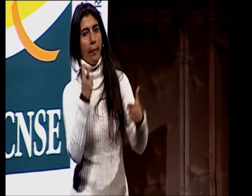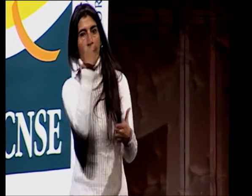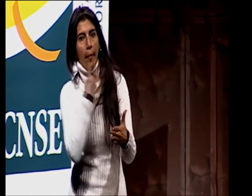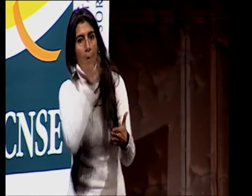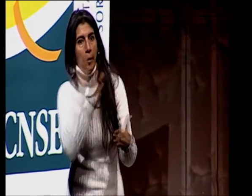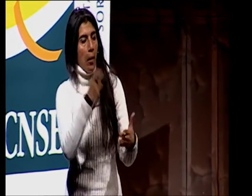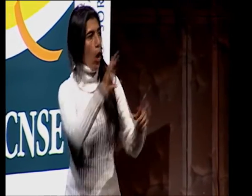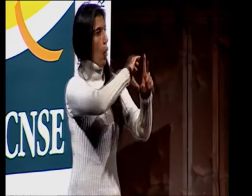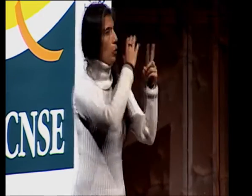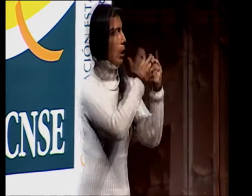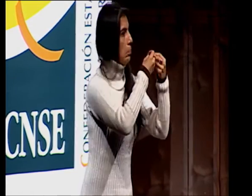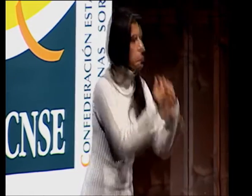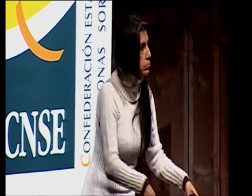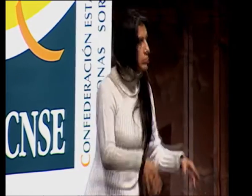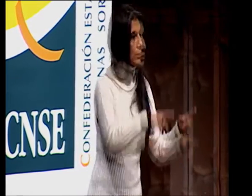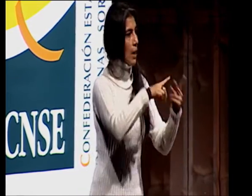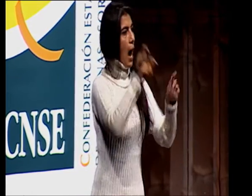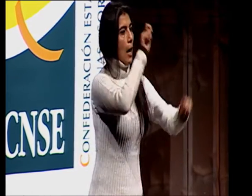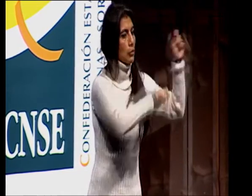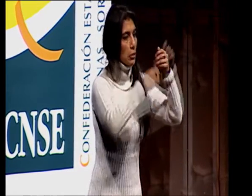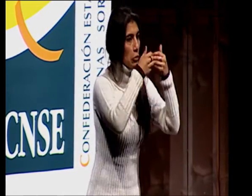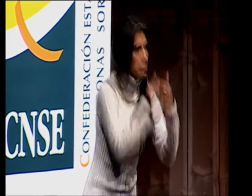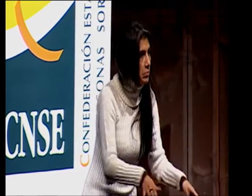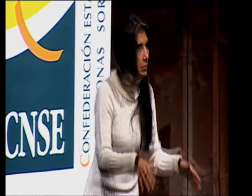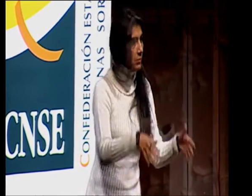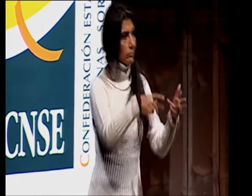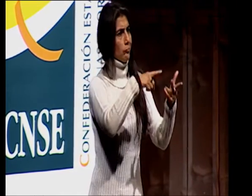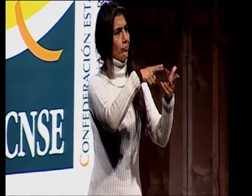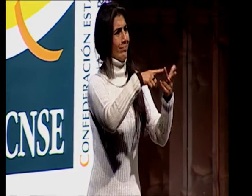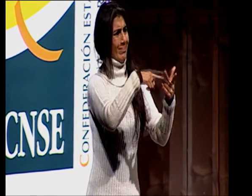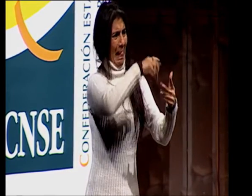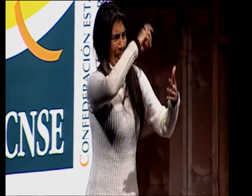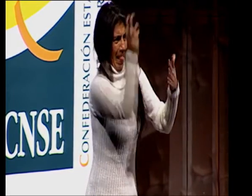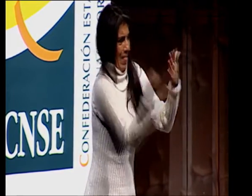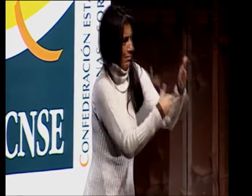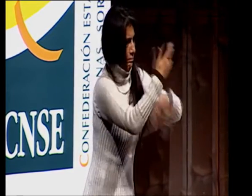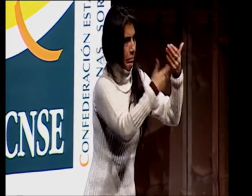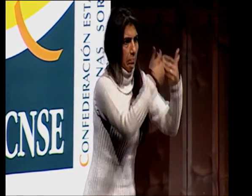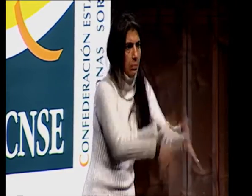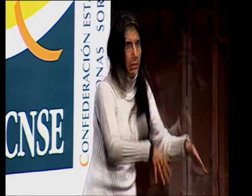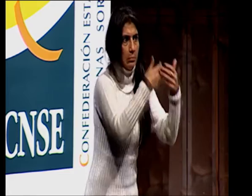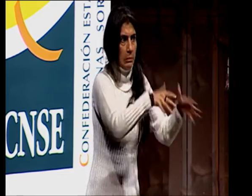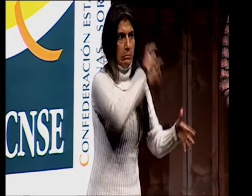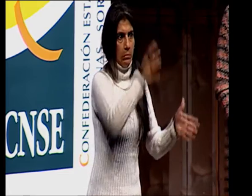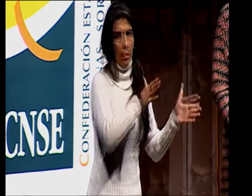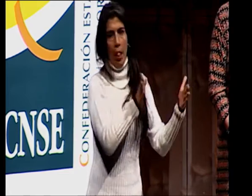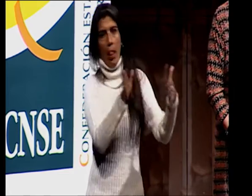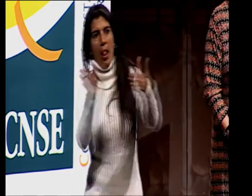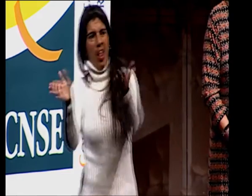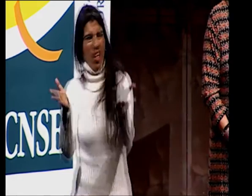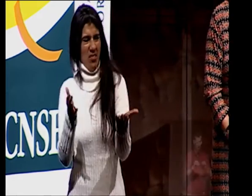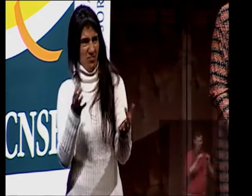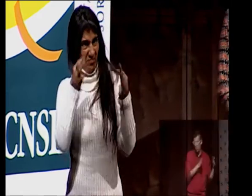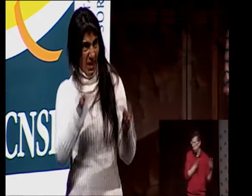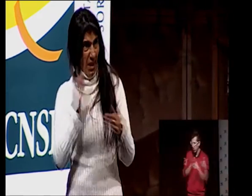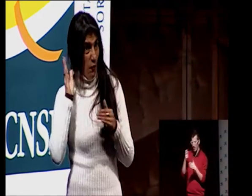sordas por tanto las personas sordas se desvían hacia el oralismo dejan de asistir a las asociaciones olvidan su propia cultura